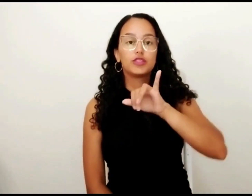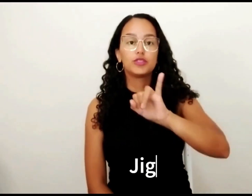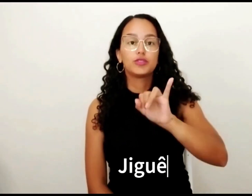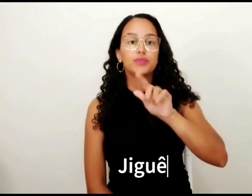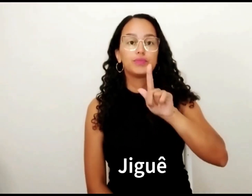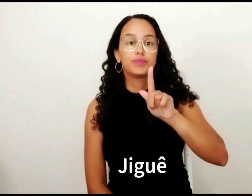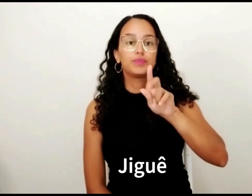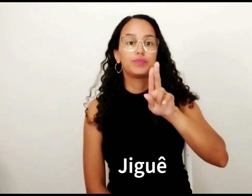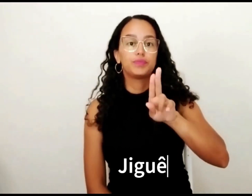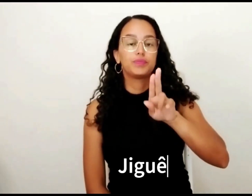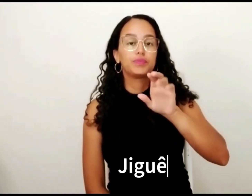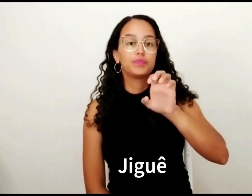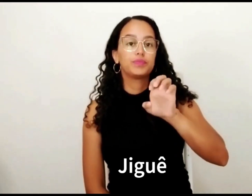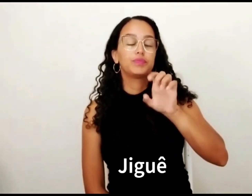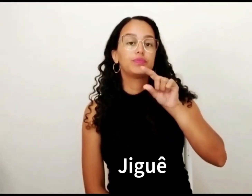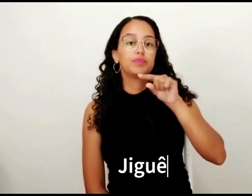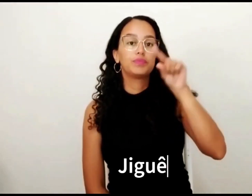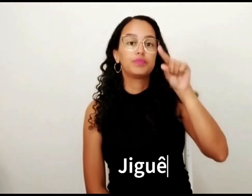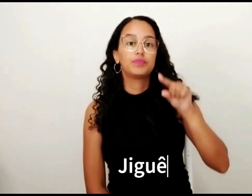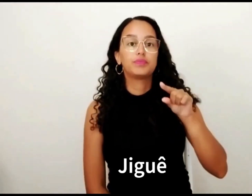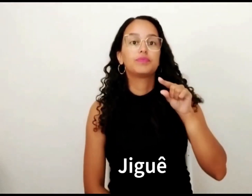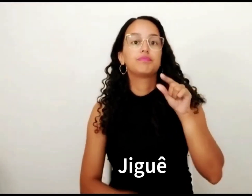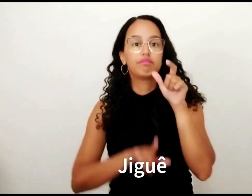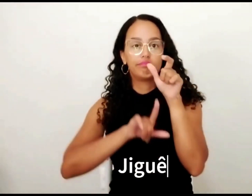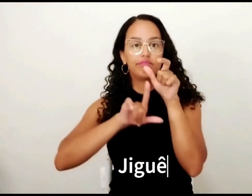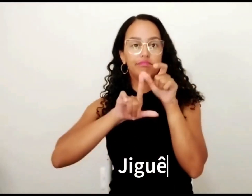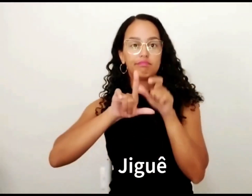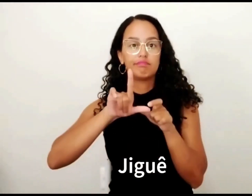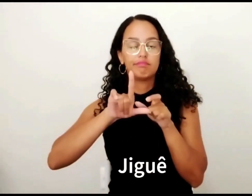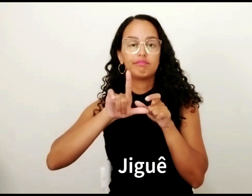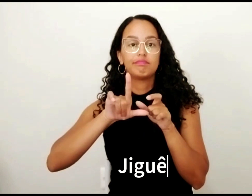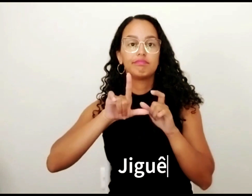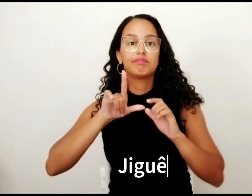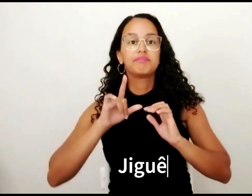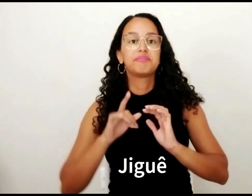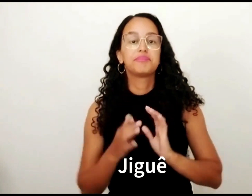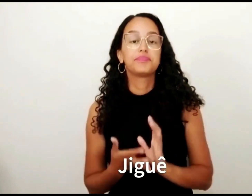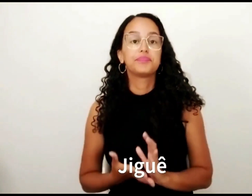Jiguê é irmão do meio de Macunaíma.